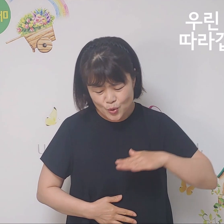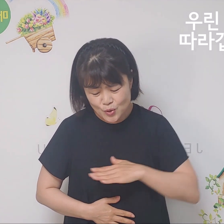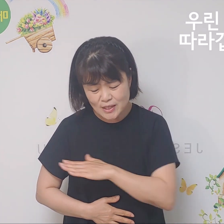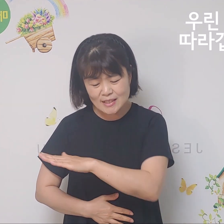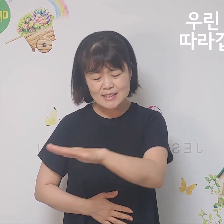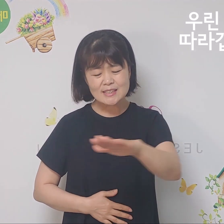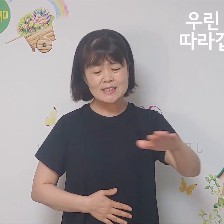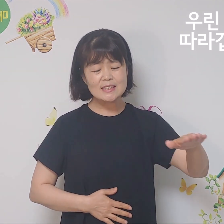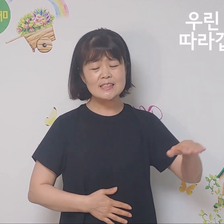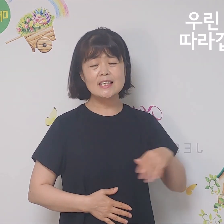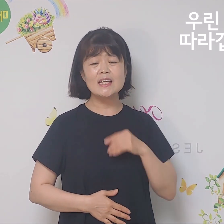우린 그 길